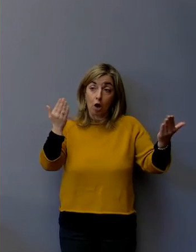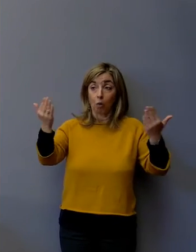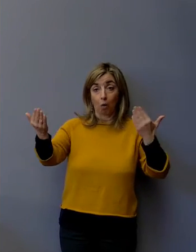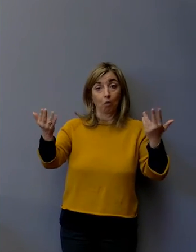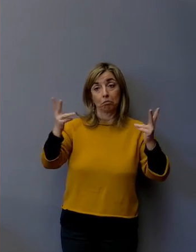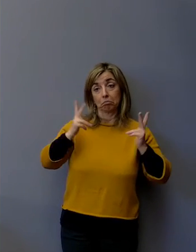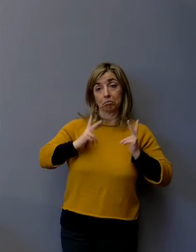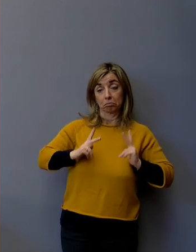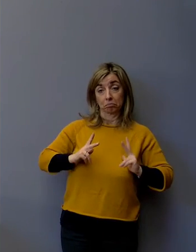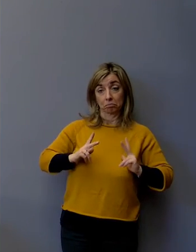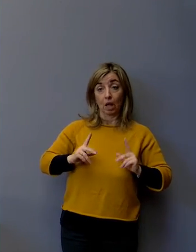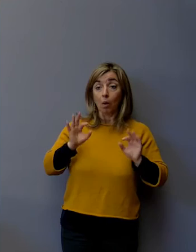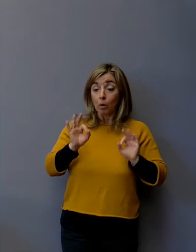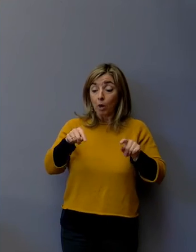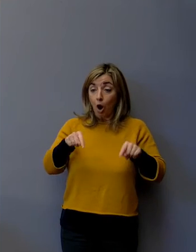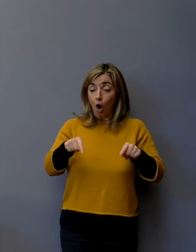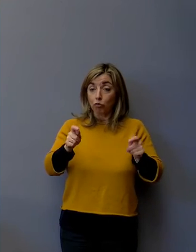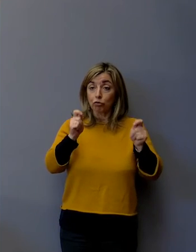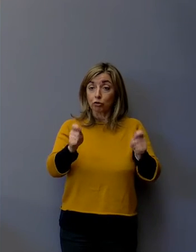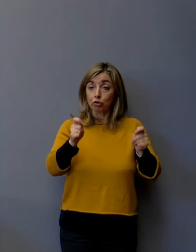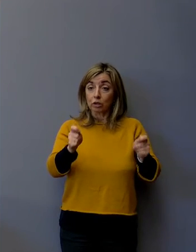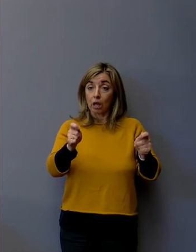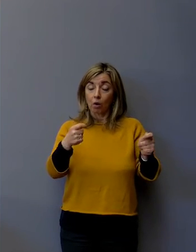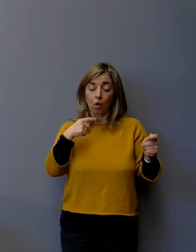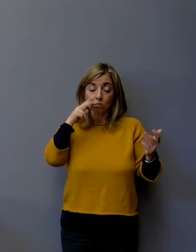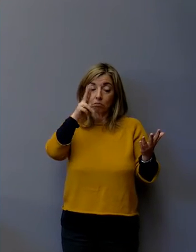nuova conad meno male perché effettivamente